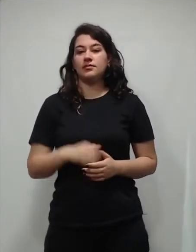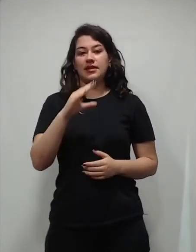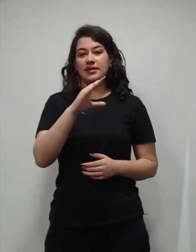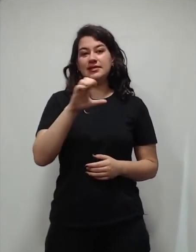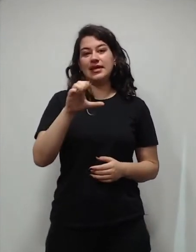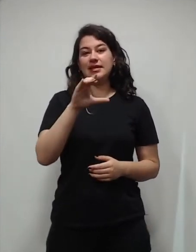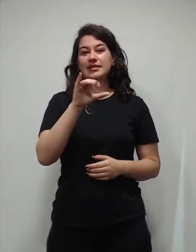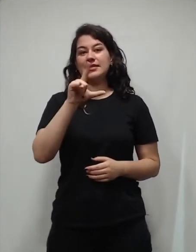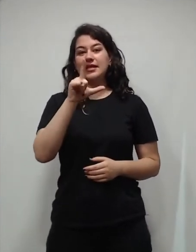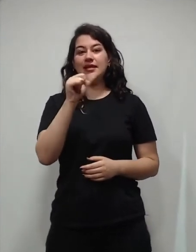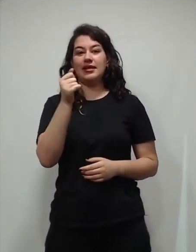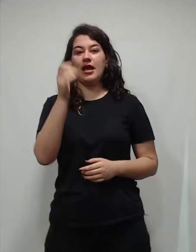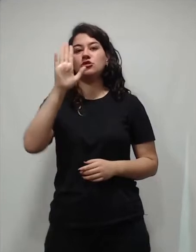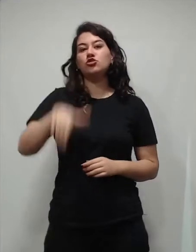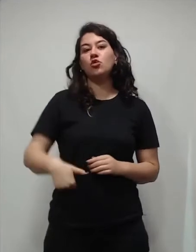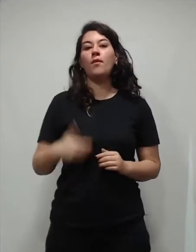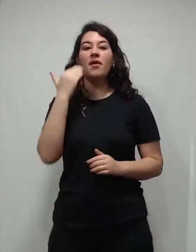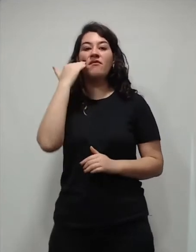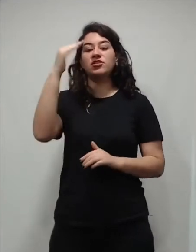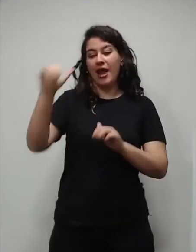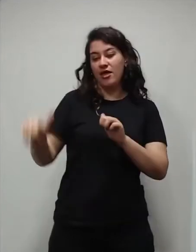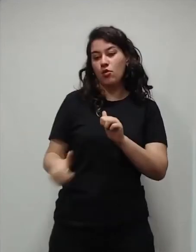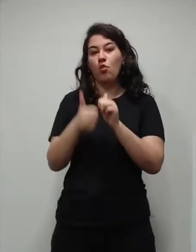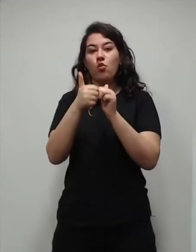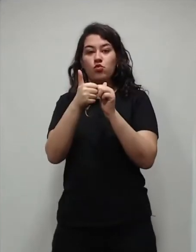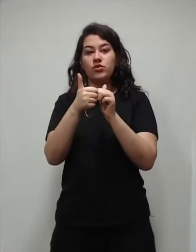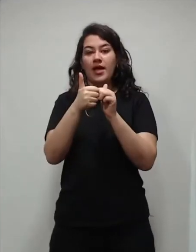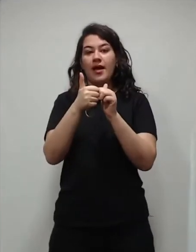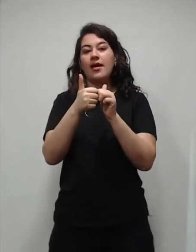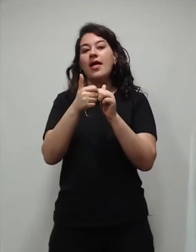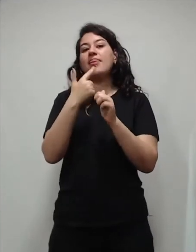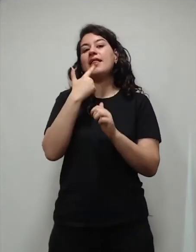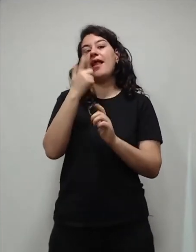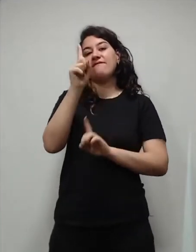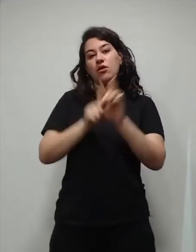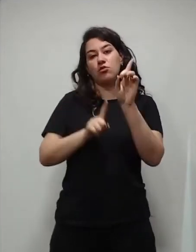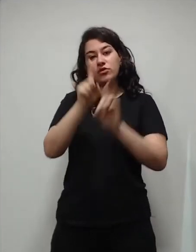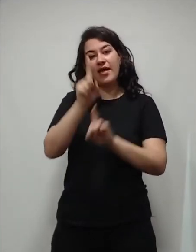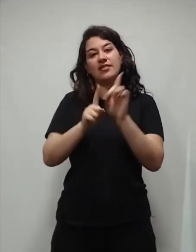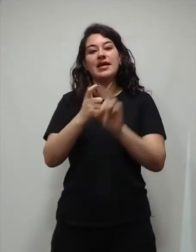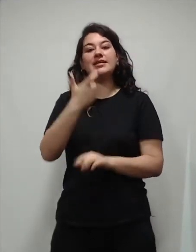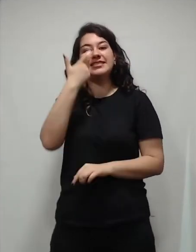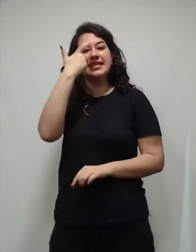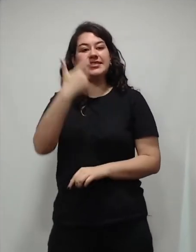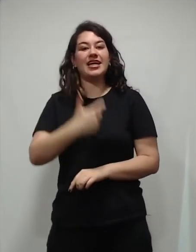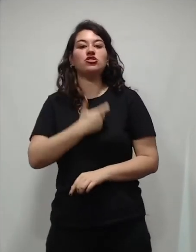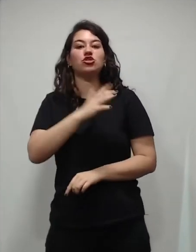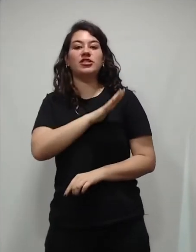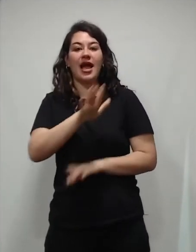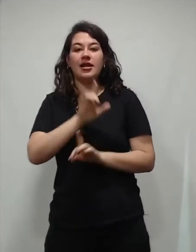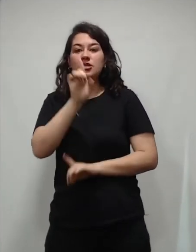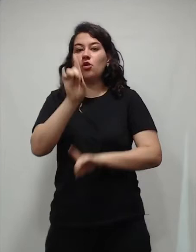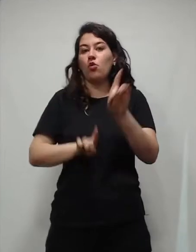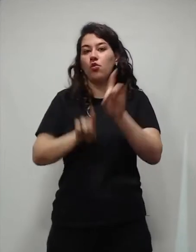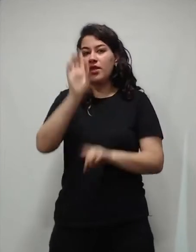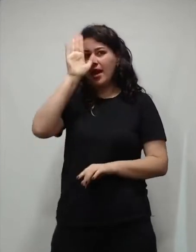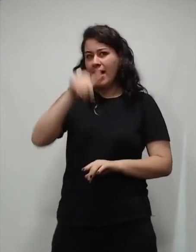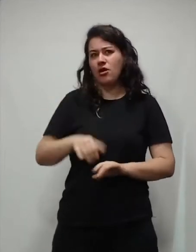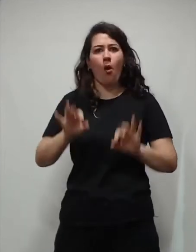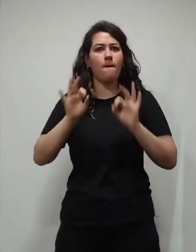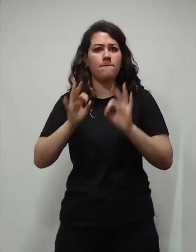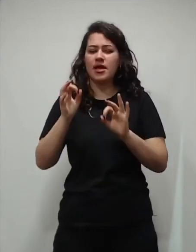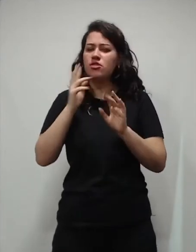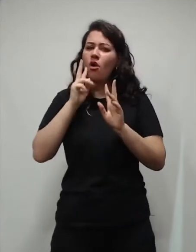Cecilia Silva, profesora adjunta de TS de la Facultad de Ciencias Sociales, UDELAR, en régimen de dedicación